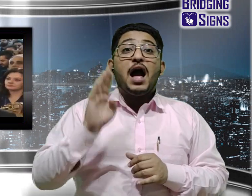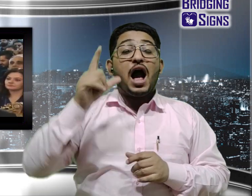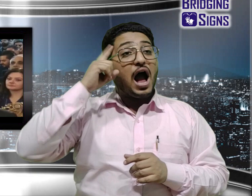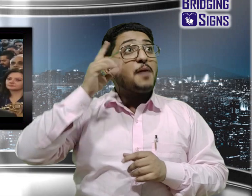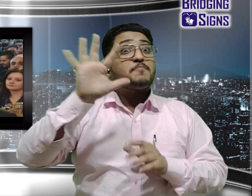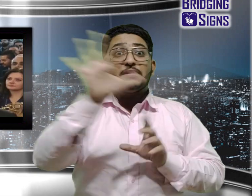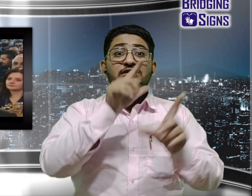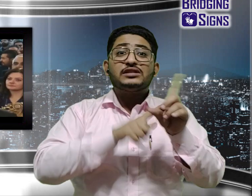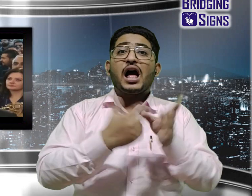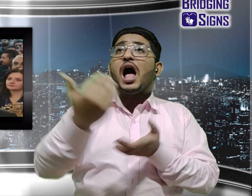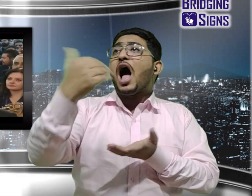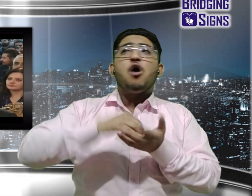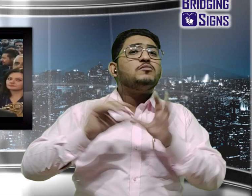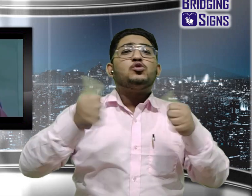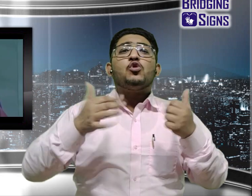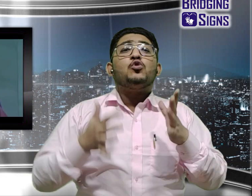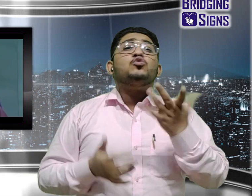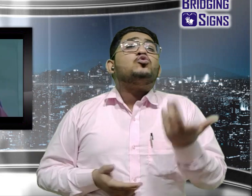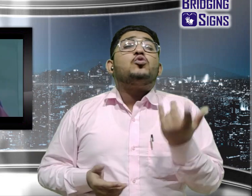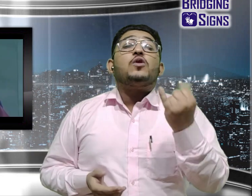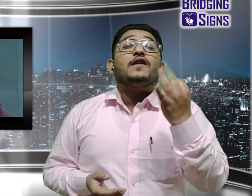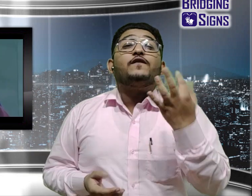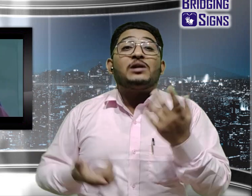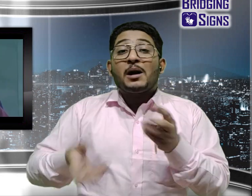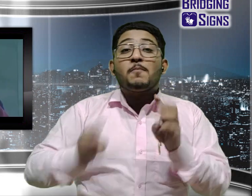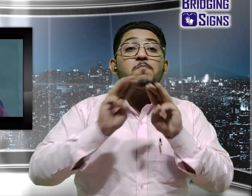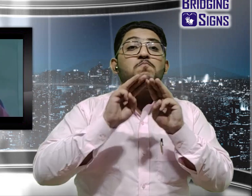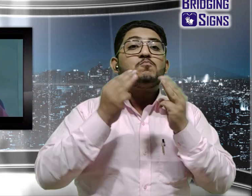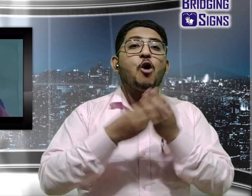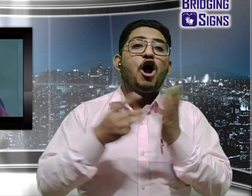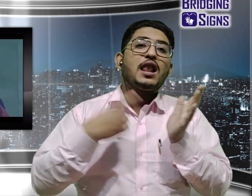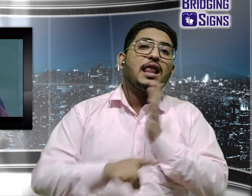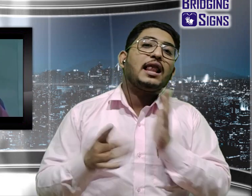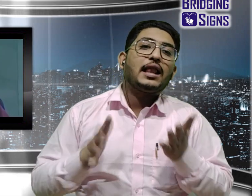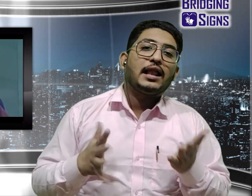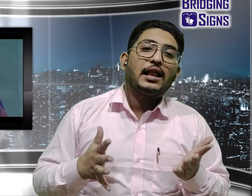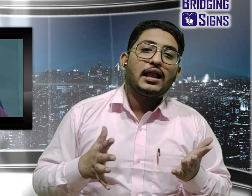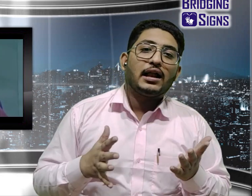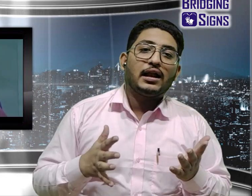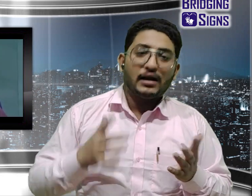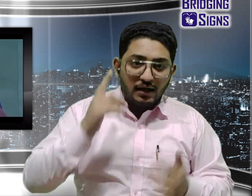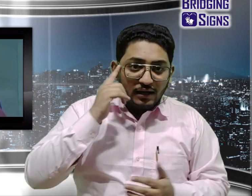कंपनीज अगले 5 साल में नहीं बन सकती अगर हमने इन्वायरमेंट सही क्रिएट की।